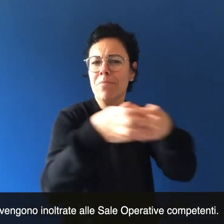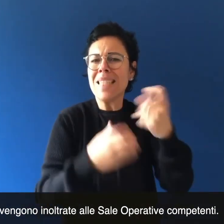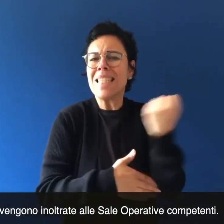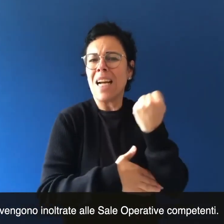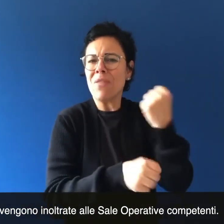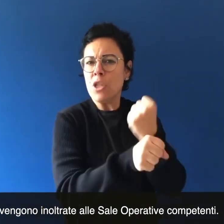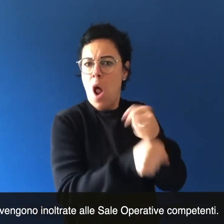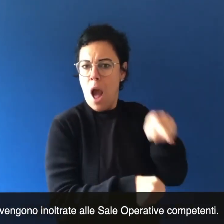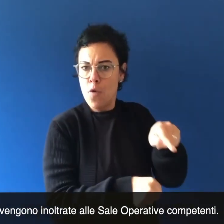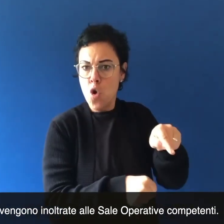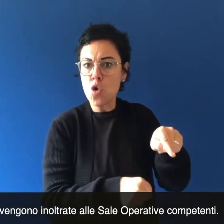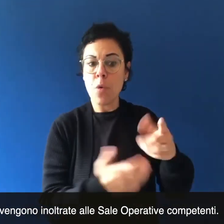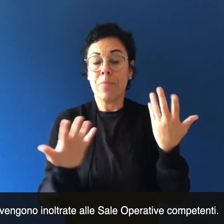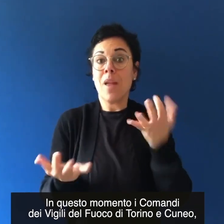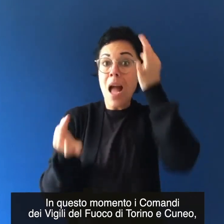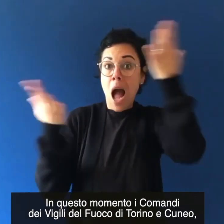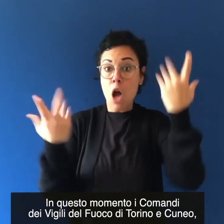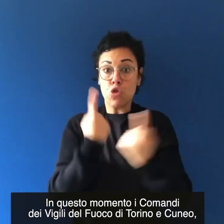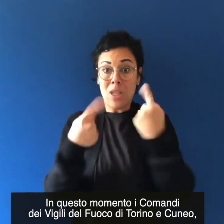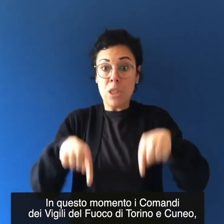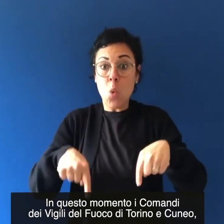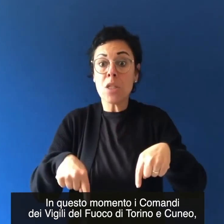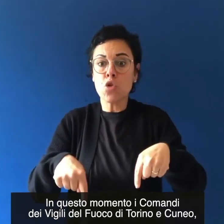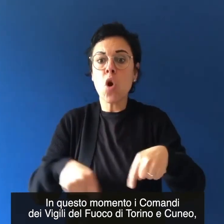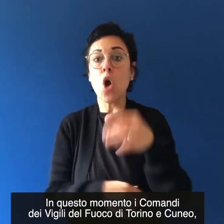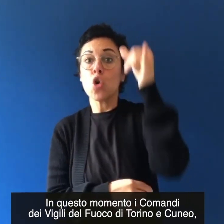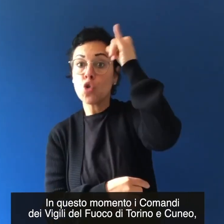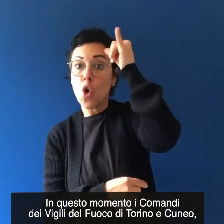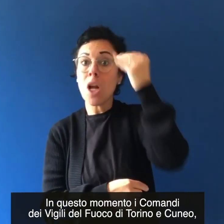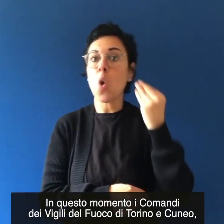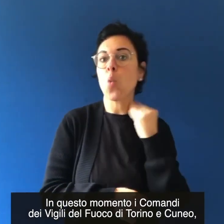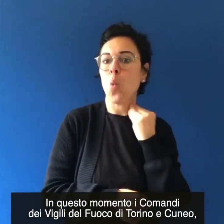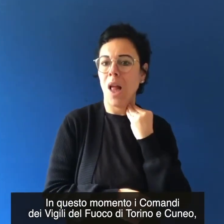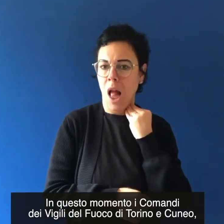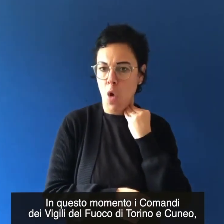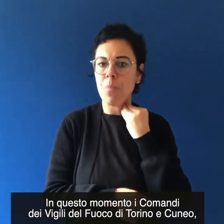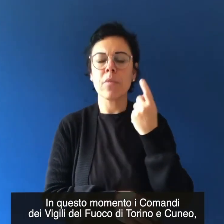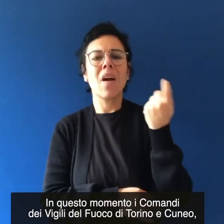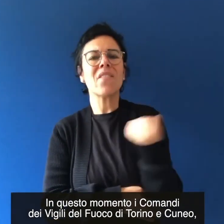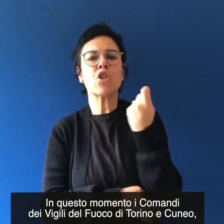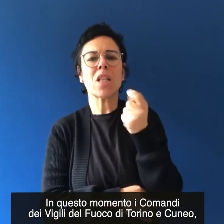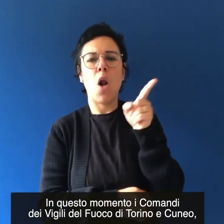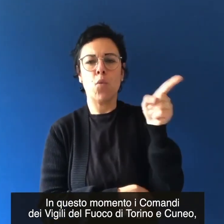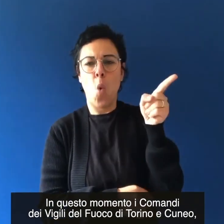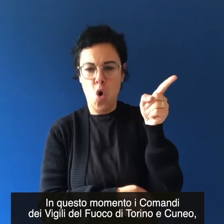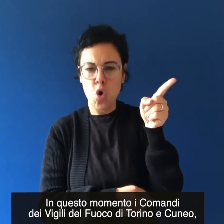In questo momento i comandi dei Vigili del Fuoco di Torino e Cuneo, in